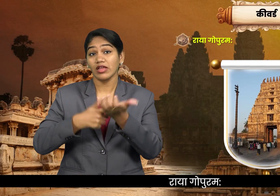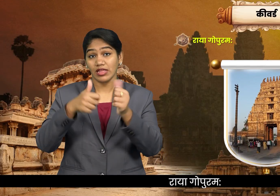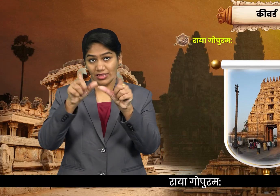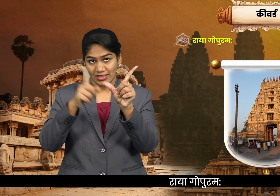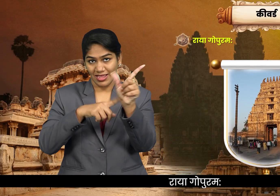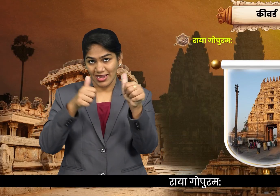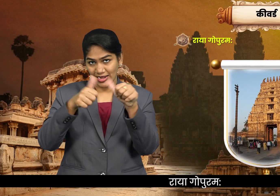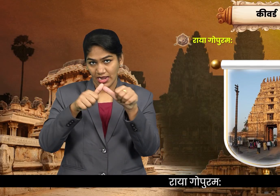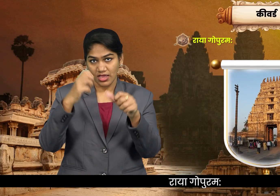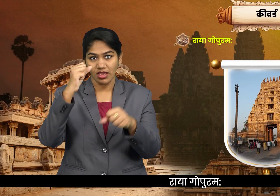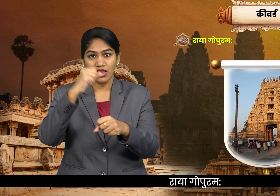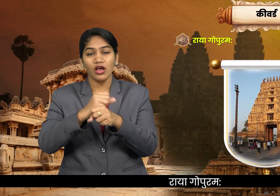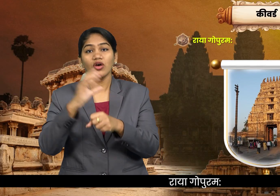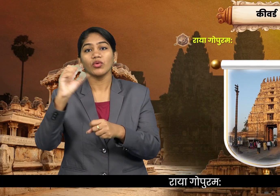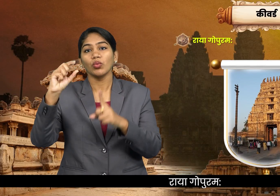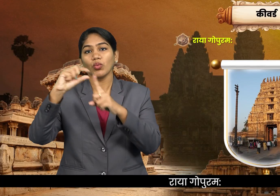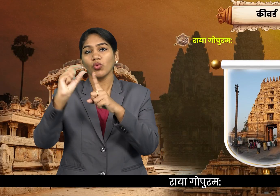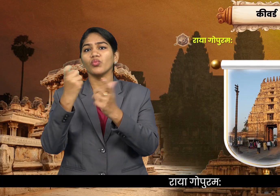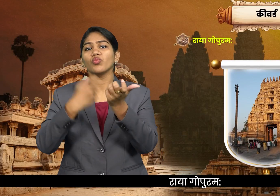रायागोपुरम.